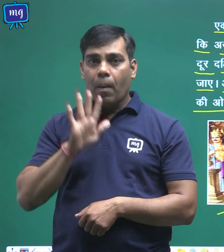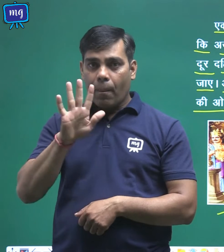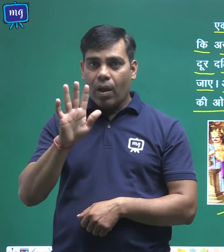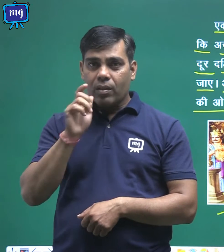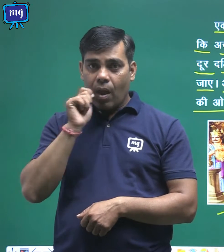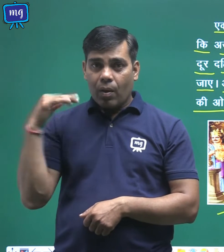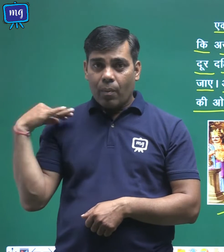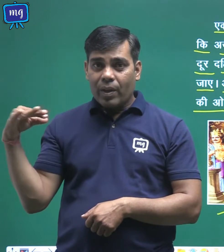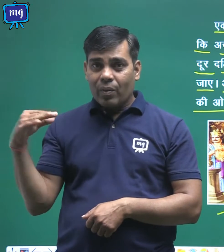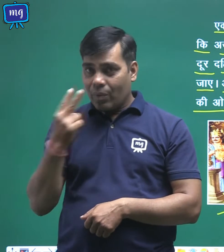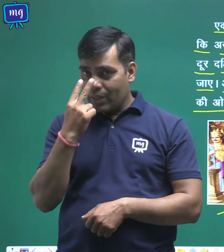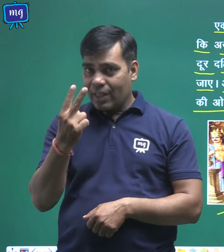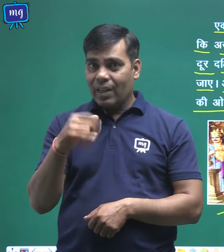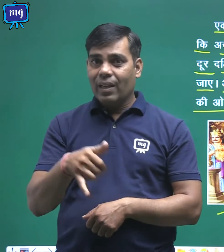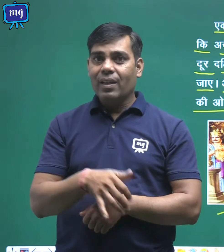हैं,